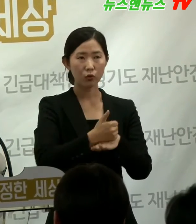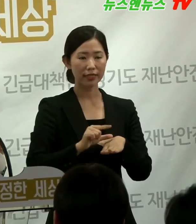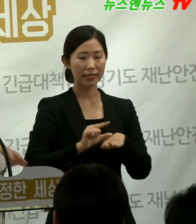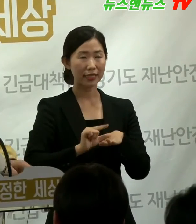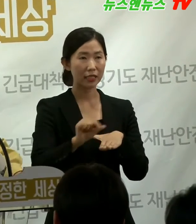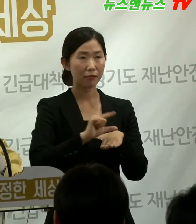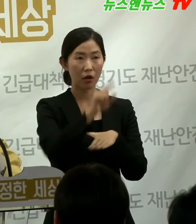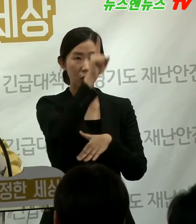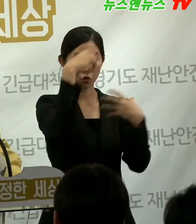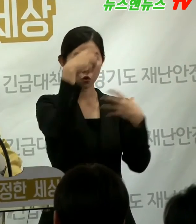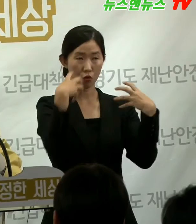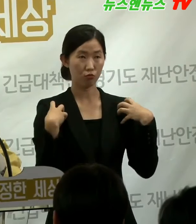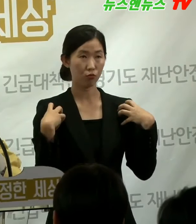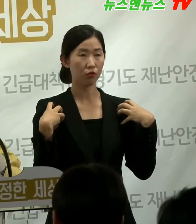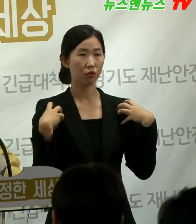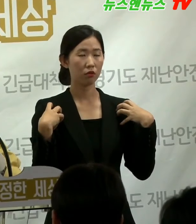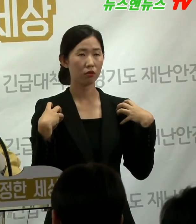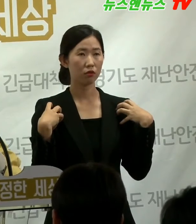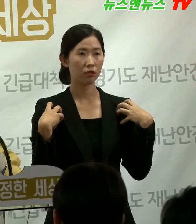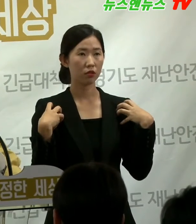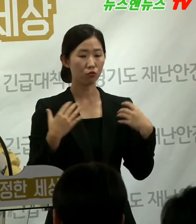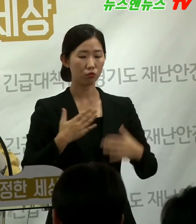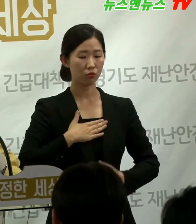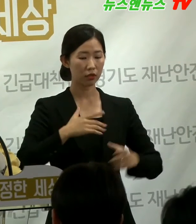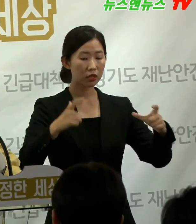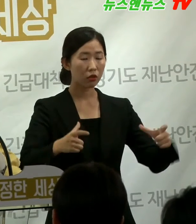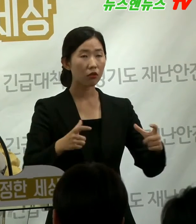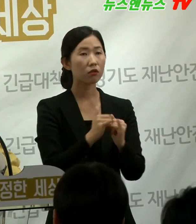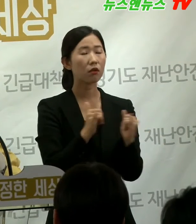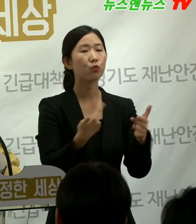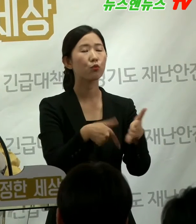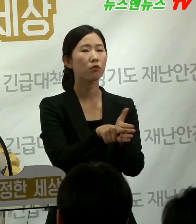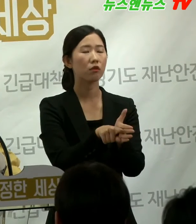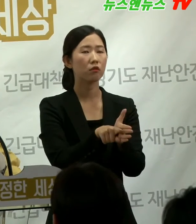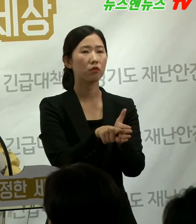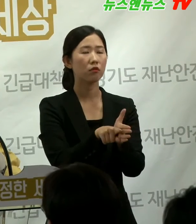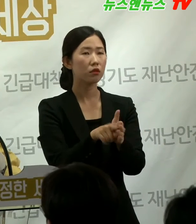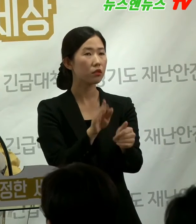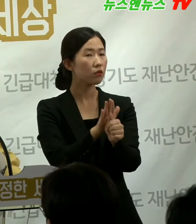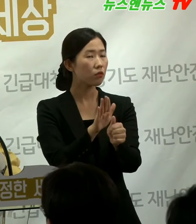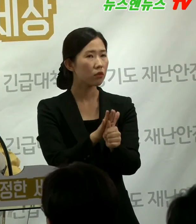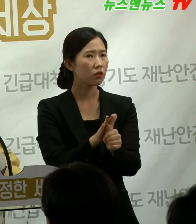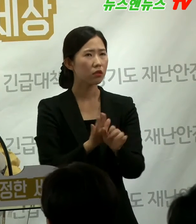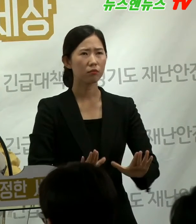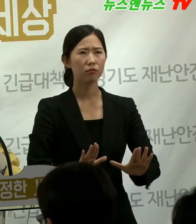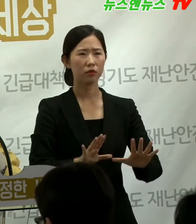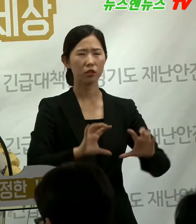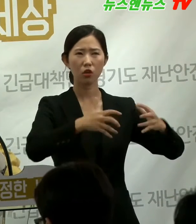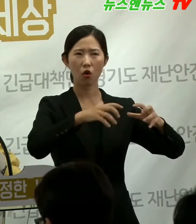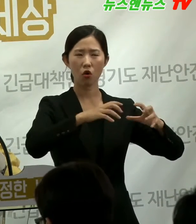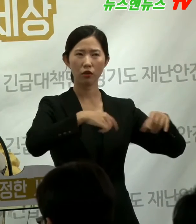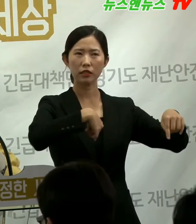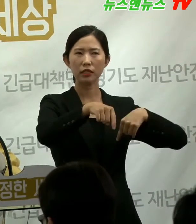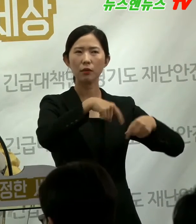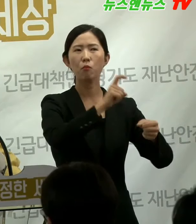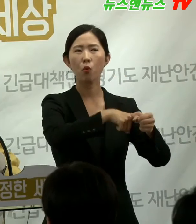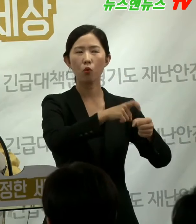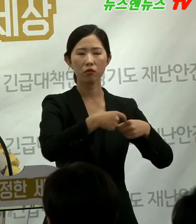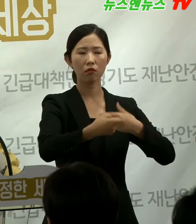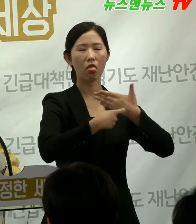상대로 한 기본소득이 정치적 목적으로 해서 명목적으로 흉내만 내는